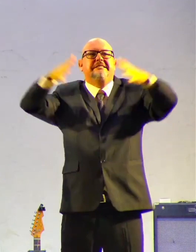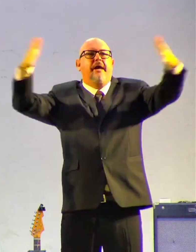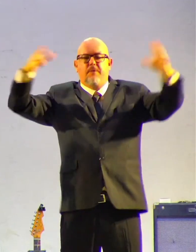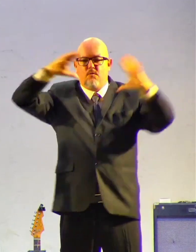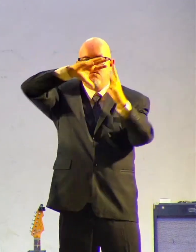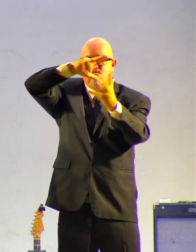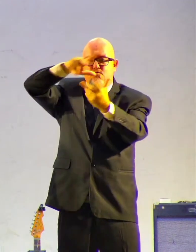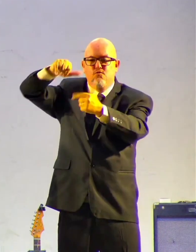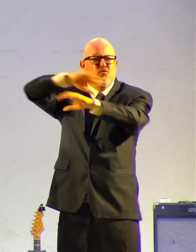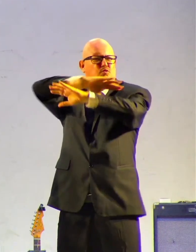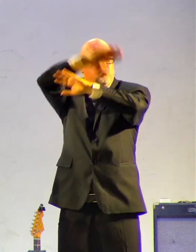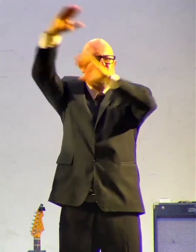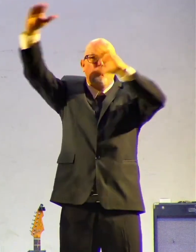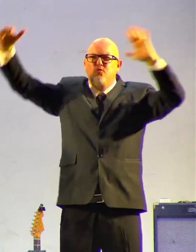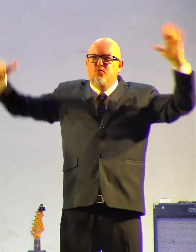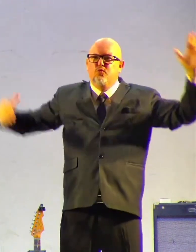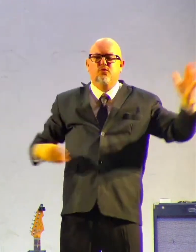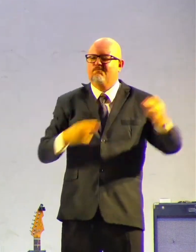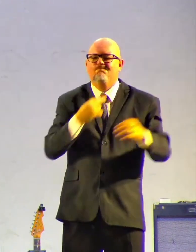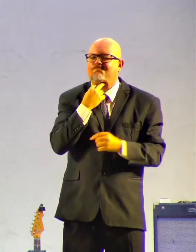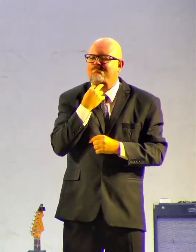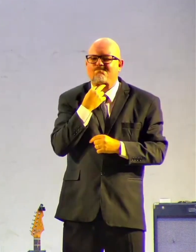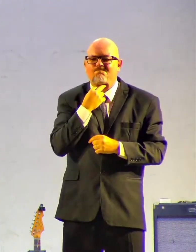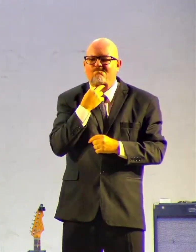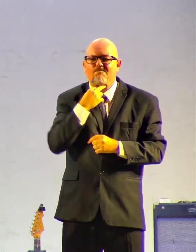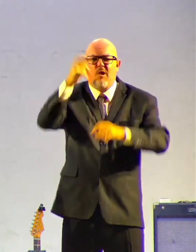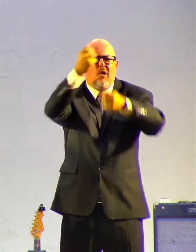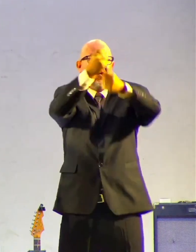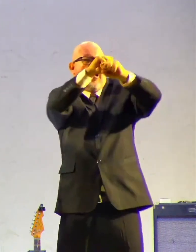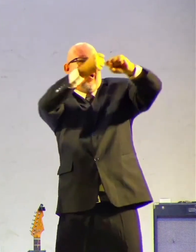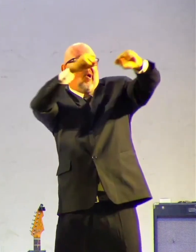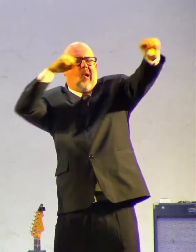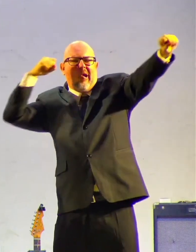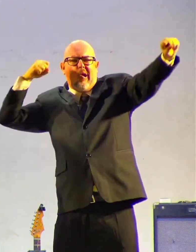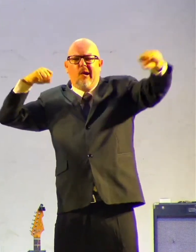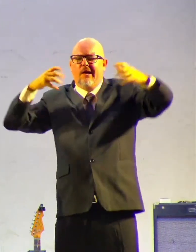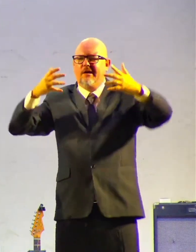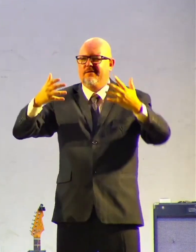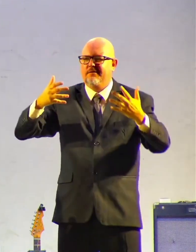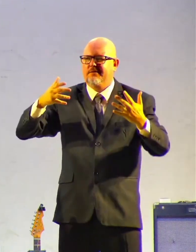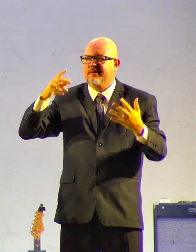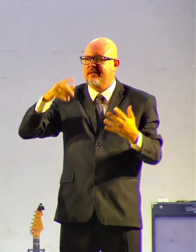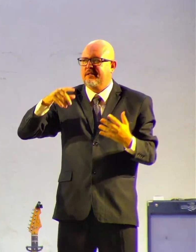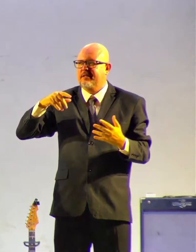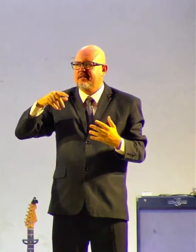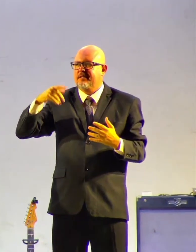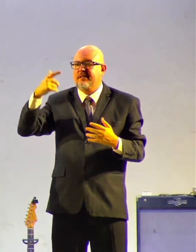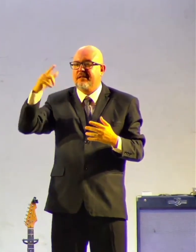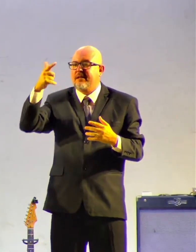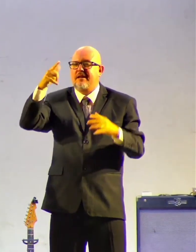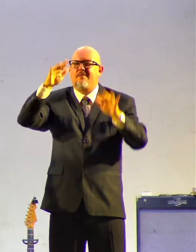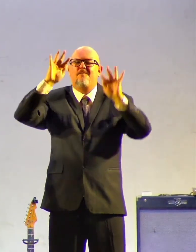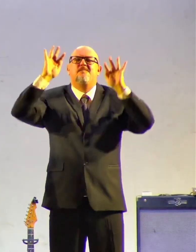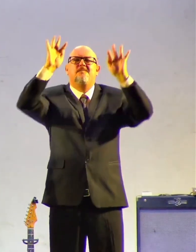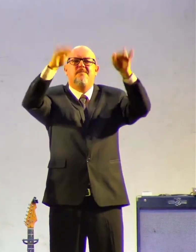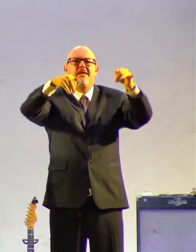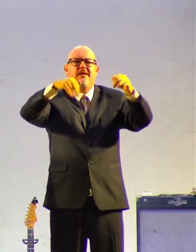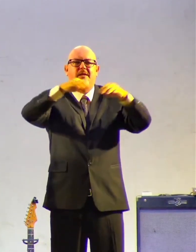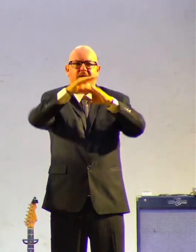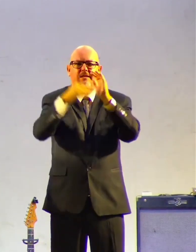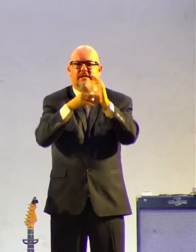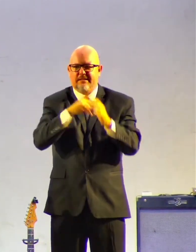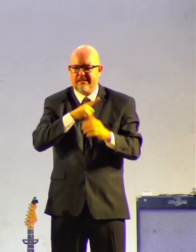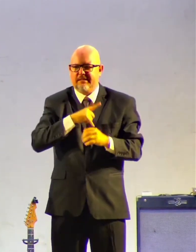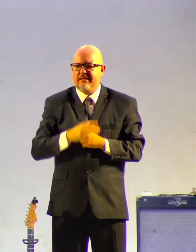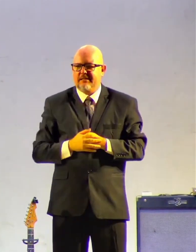tamanho do universo que Deus criou. Mas você e eu sabemos que o universo não é infinito, porque infinitude